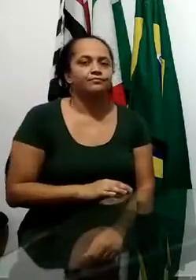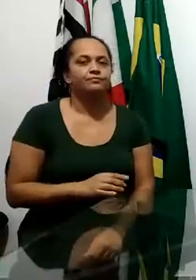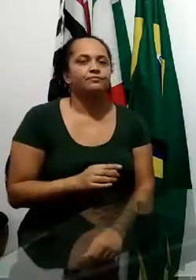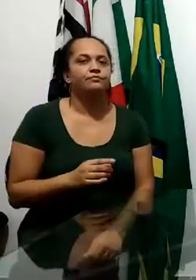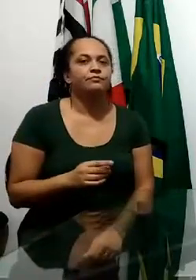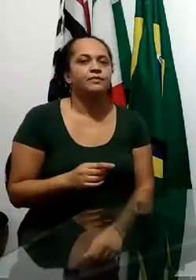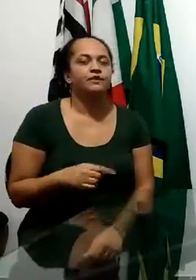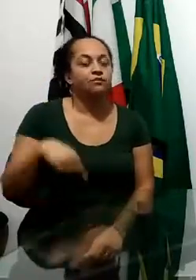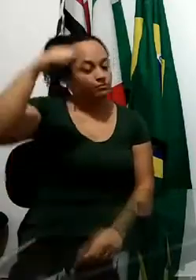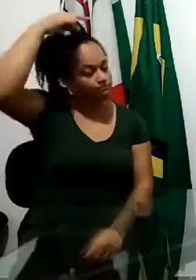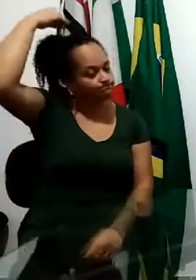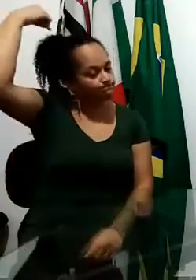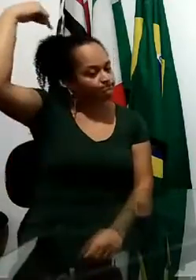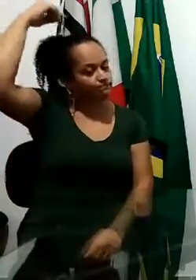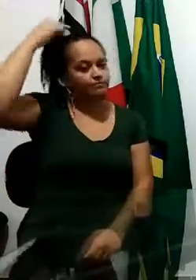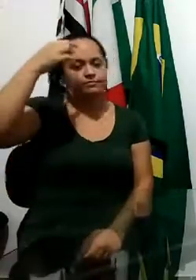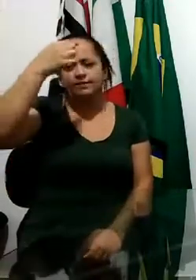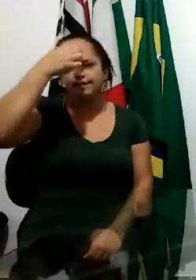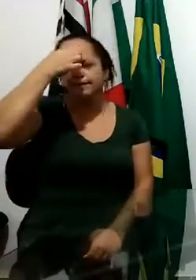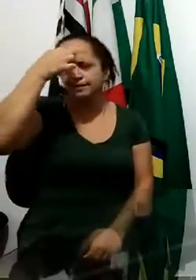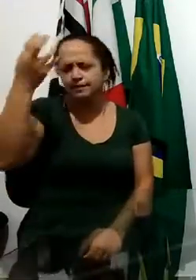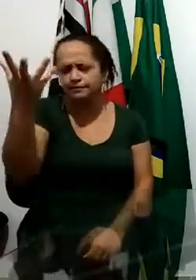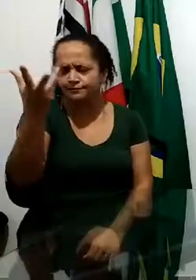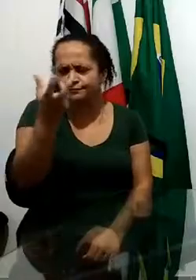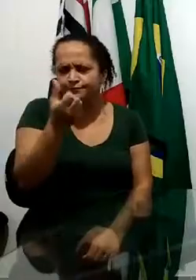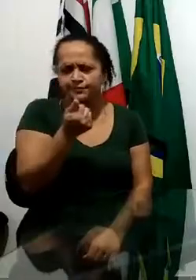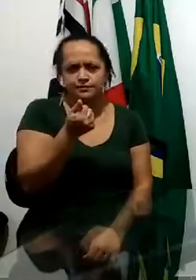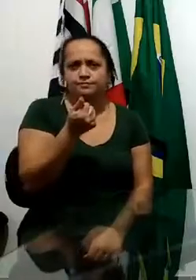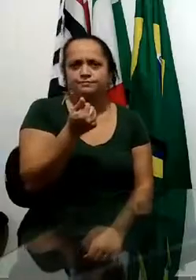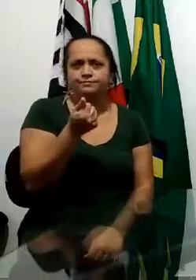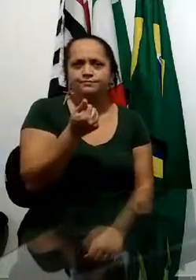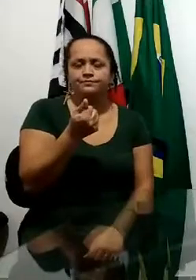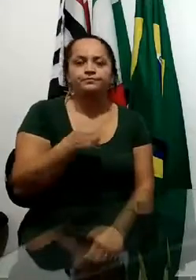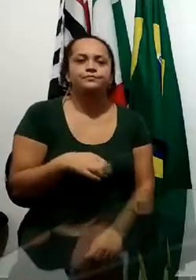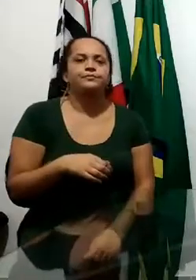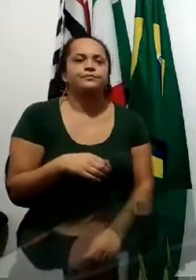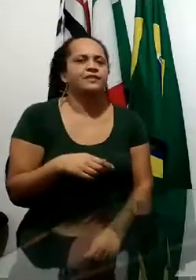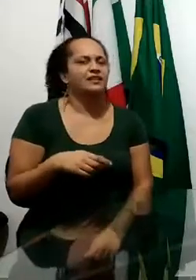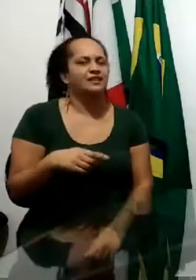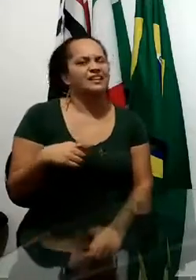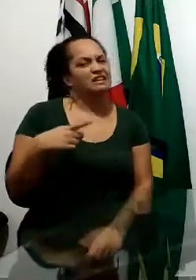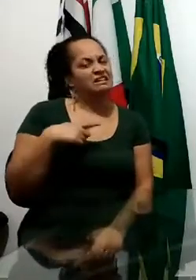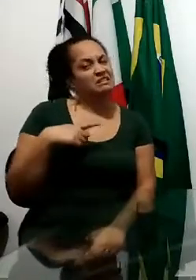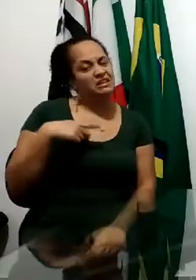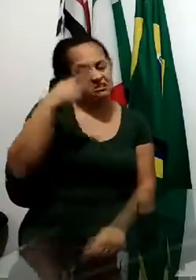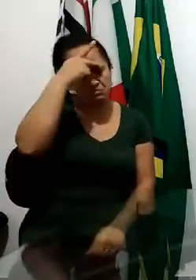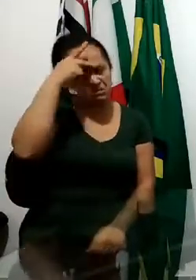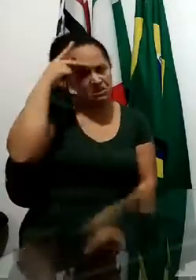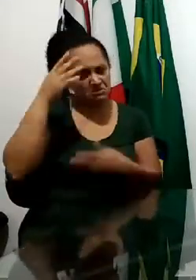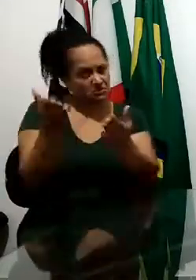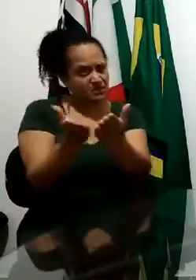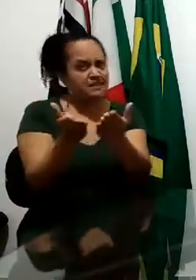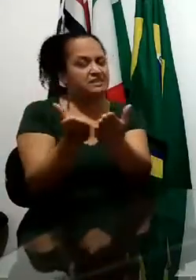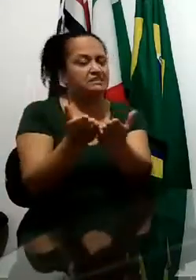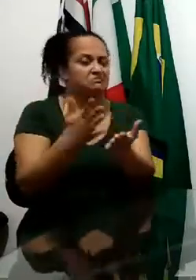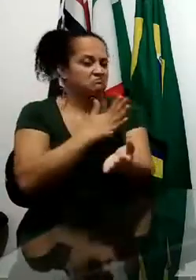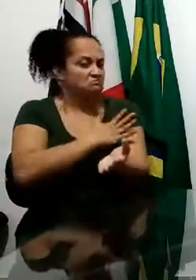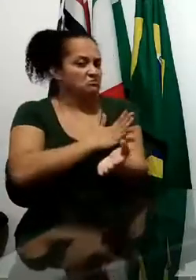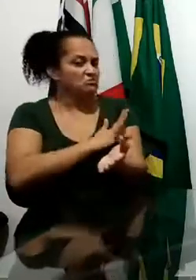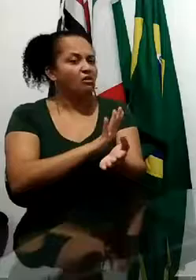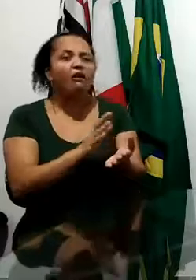santa vocação. Esse é um assunto que às vezes o cristão não gosta muito de estudar, não gosta muito